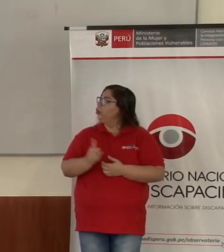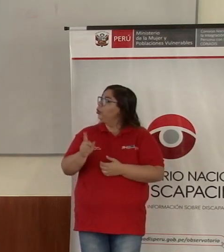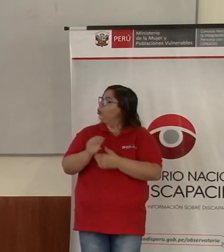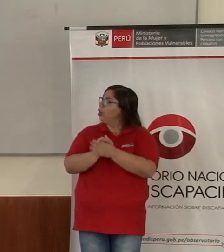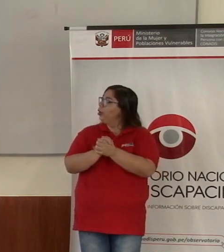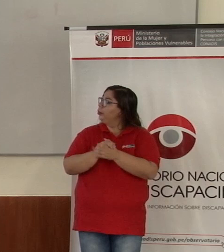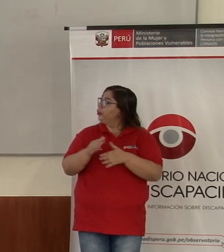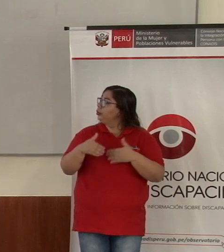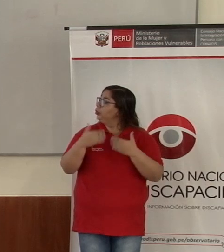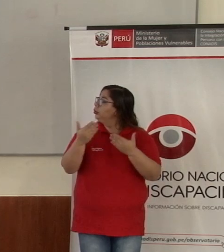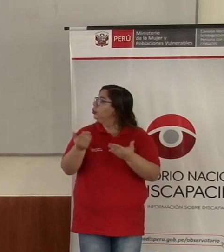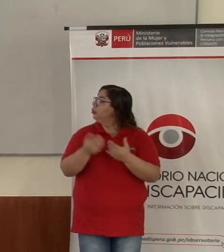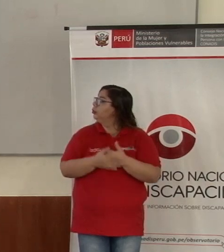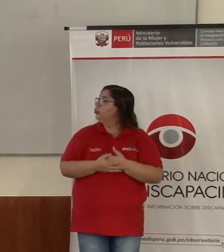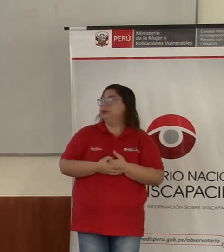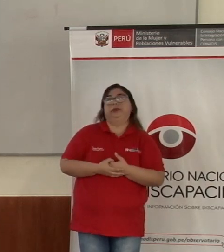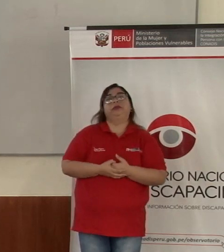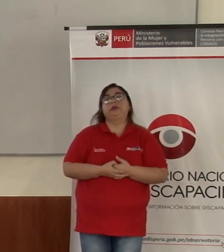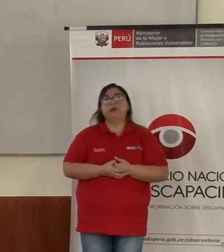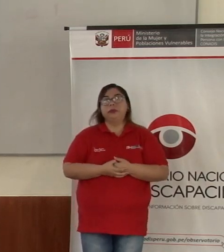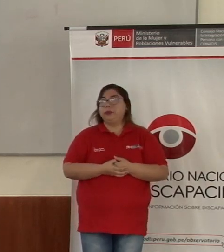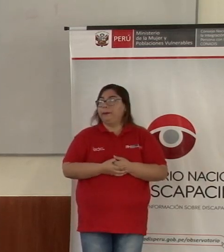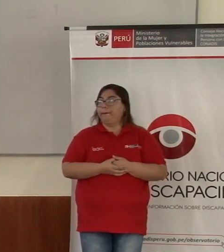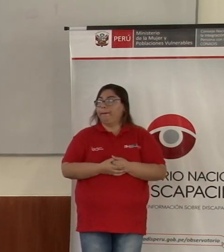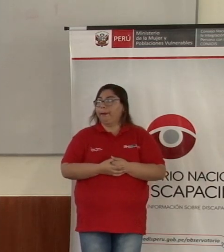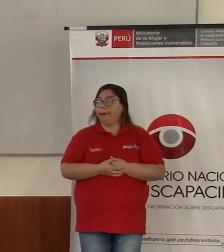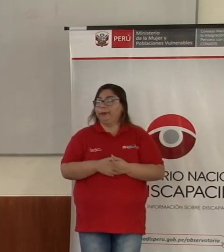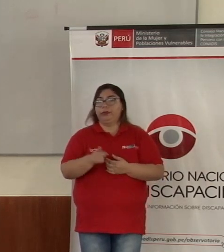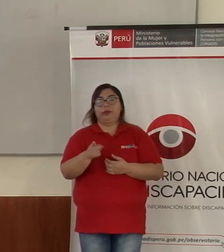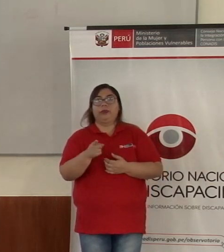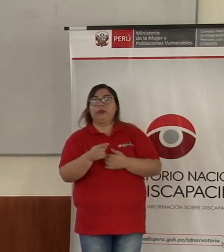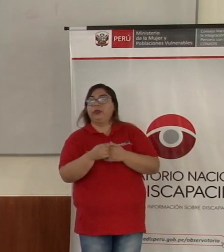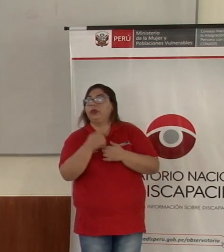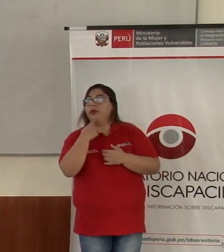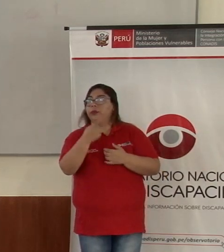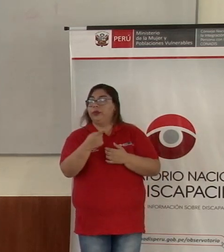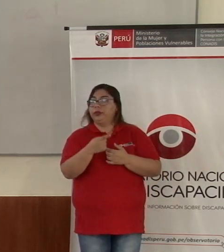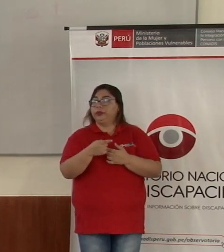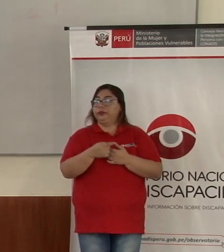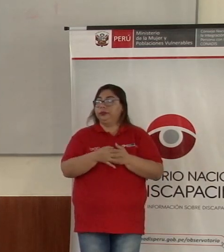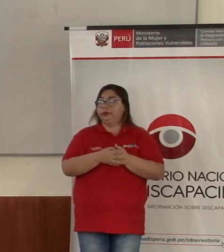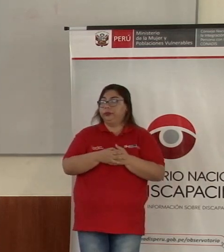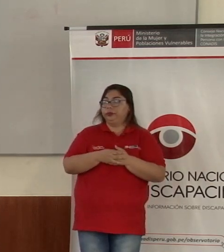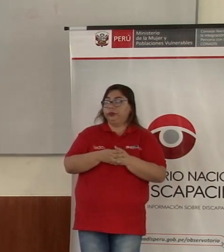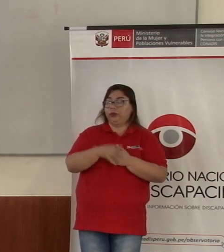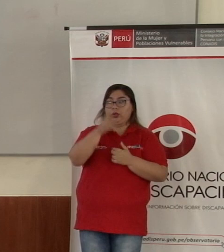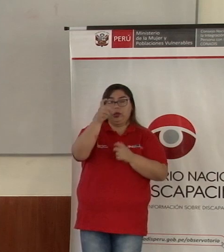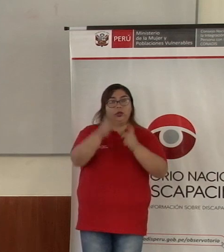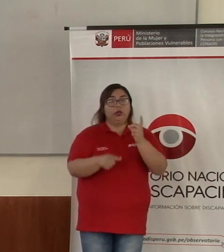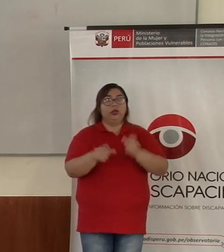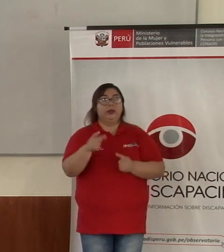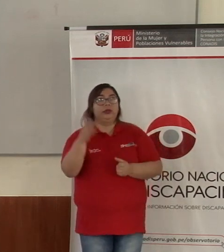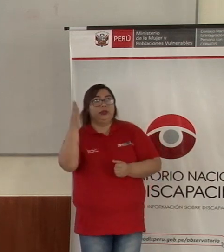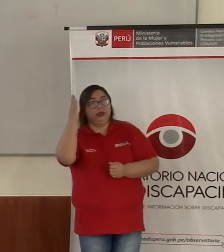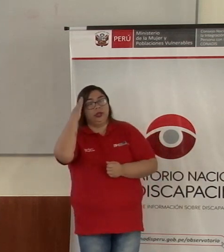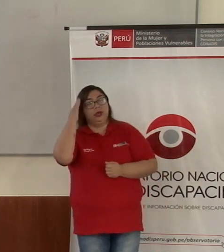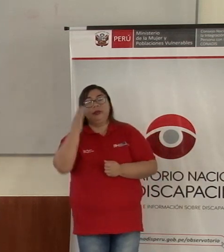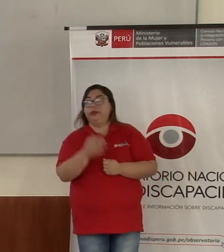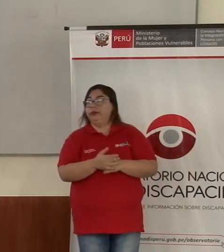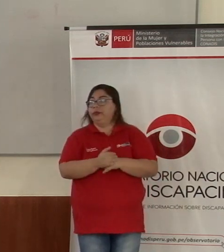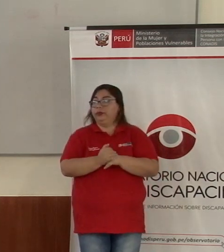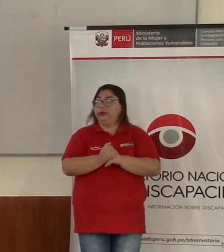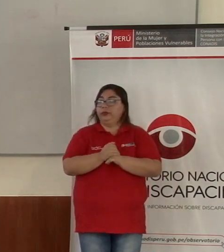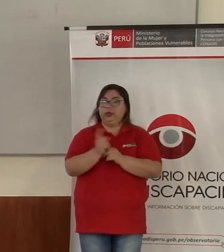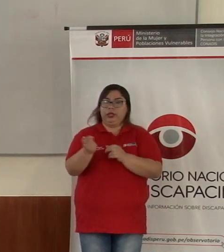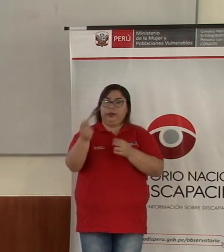amigo, un especialista en Derecho Civil, que se llama Oreste Roca. Oreste es una persona bastante entendida